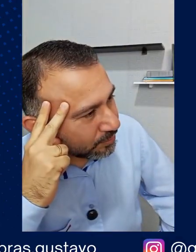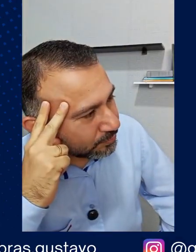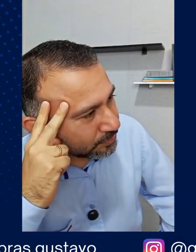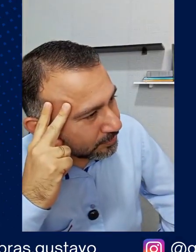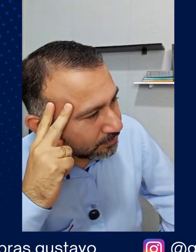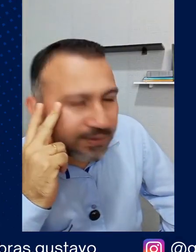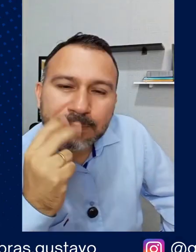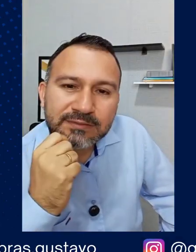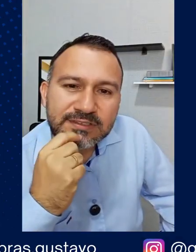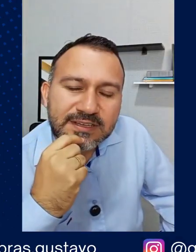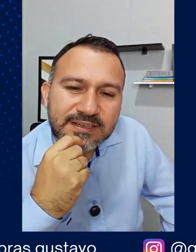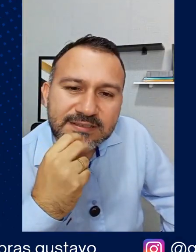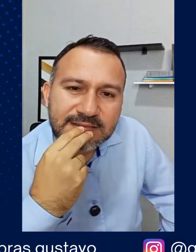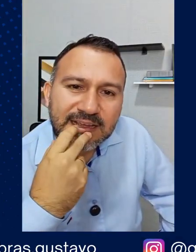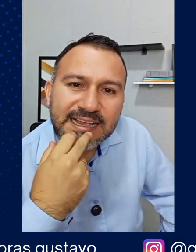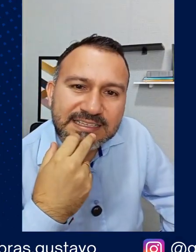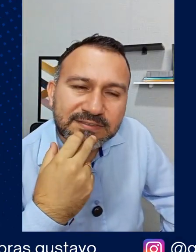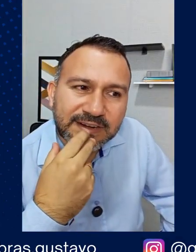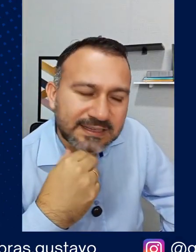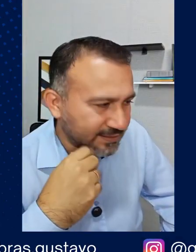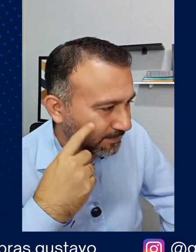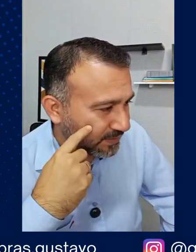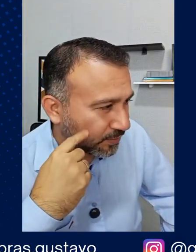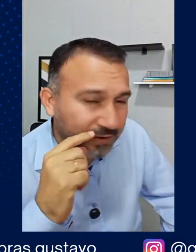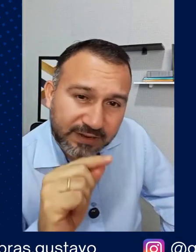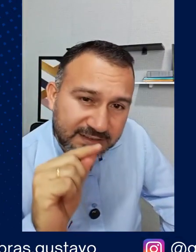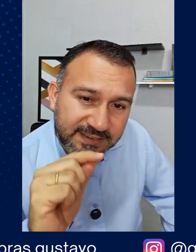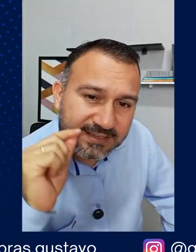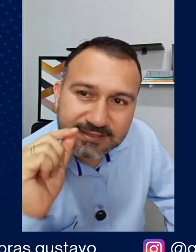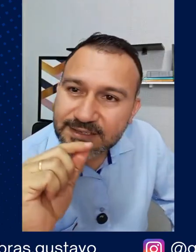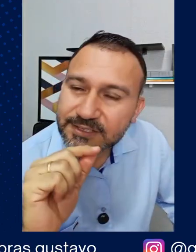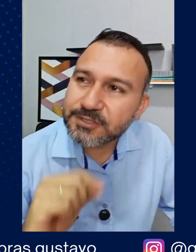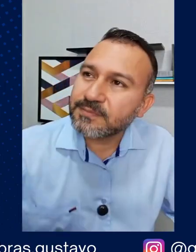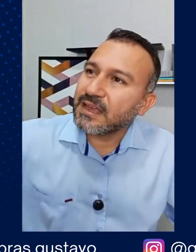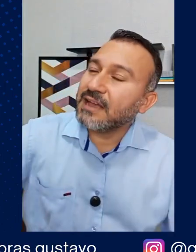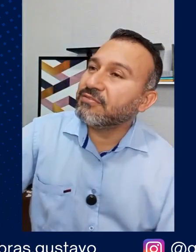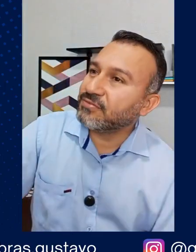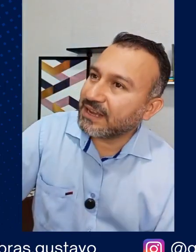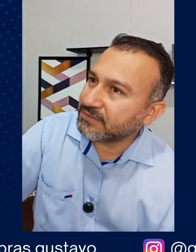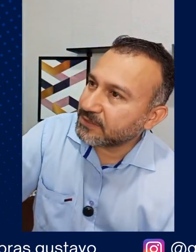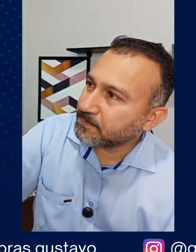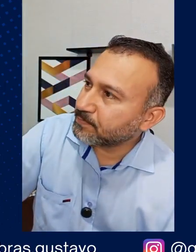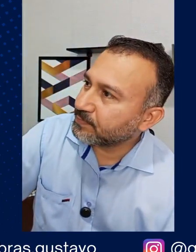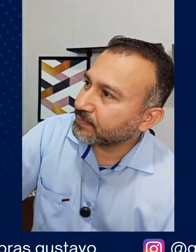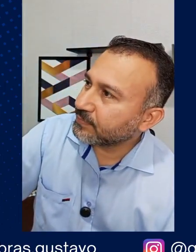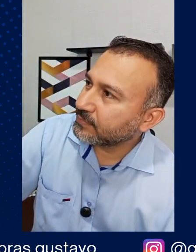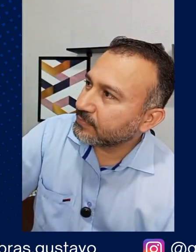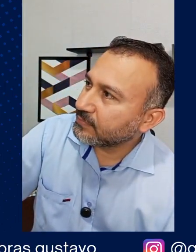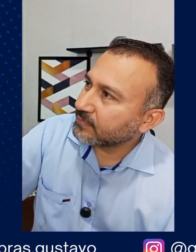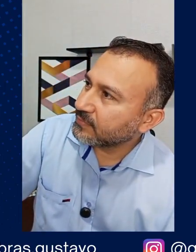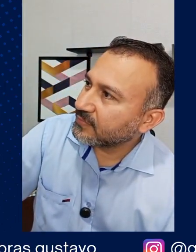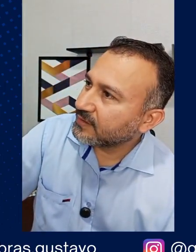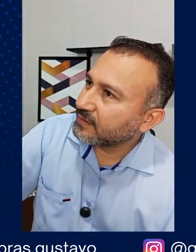E agora eu vou falar pra vocês essa frase. Ó, a frase vai ser a seguinte: a Flávia